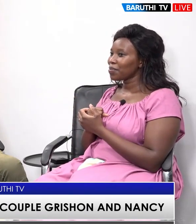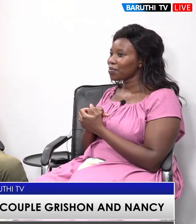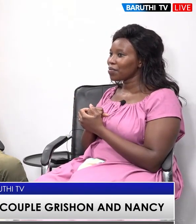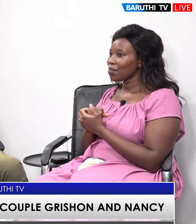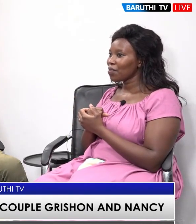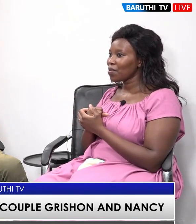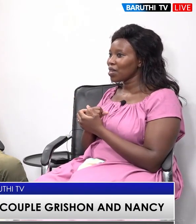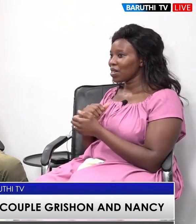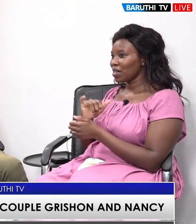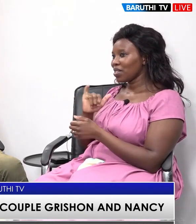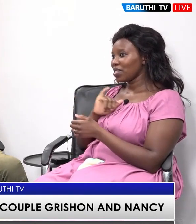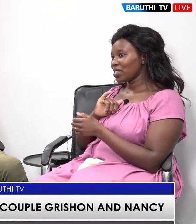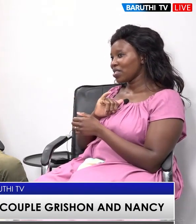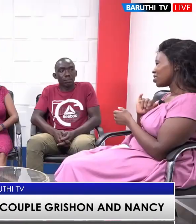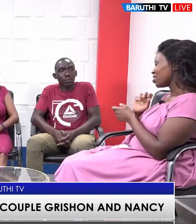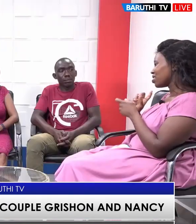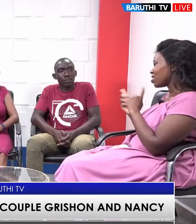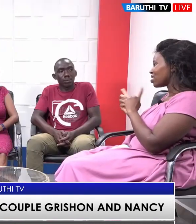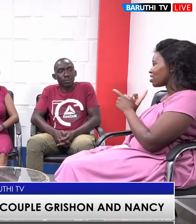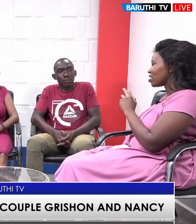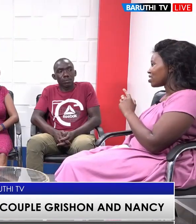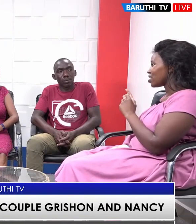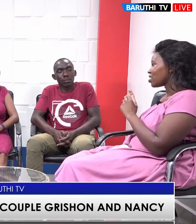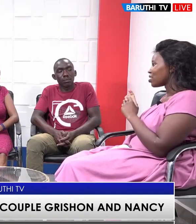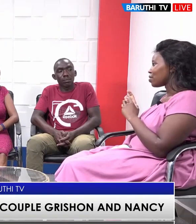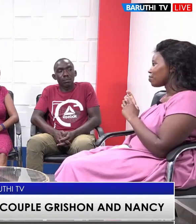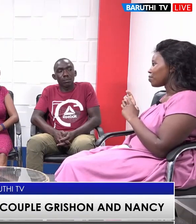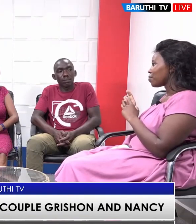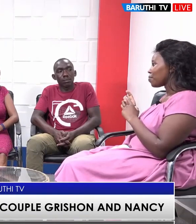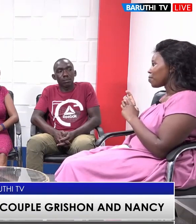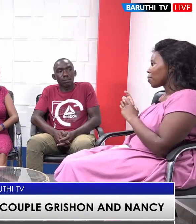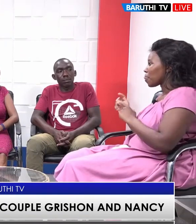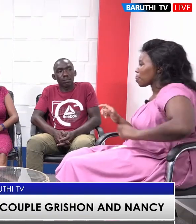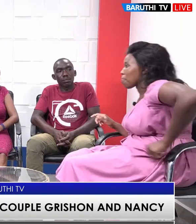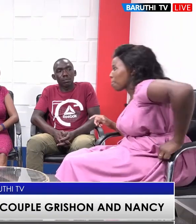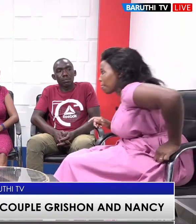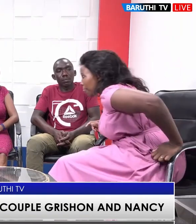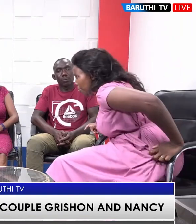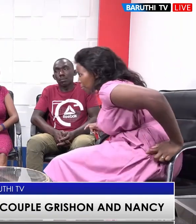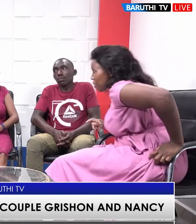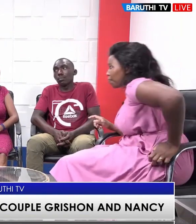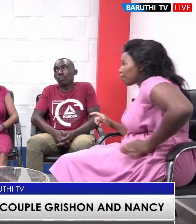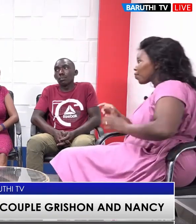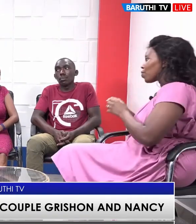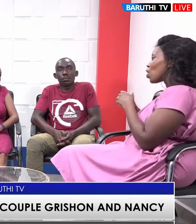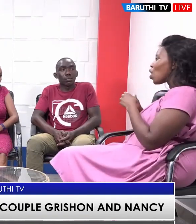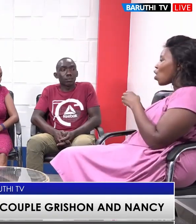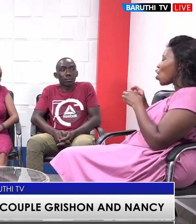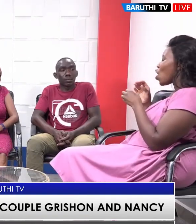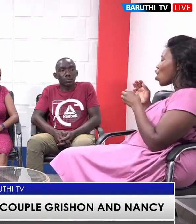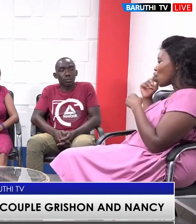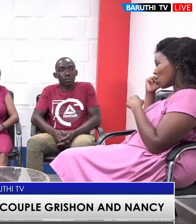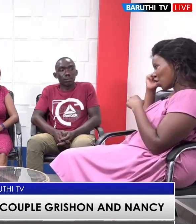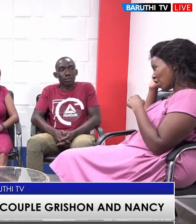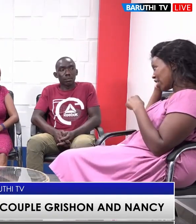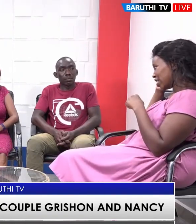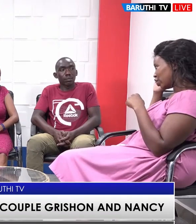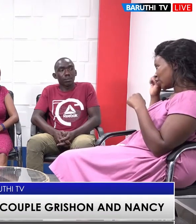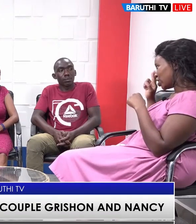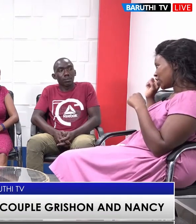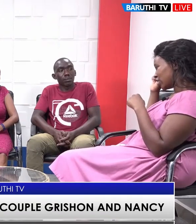interpreter. Tutakuwa na yeye safari hii maana hatuwezi, walikuja interview last week but one. Sign